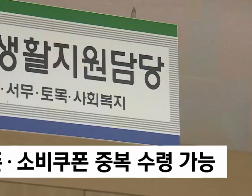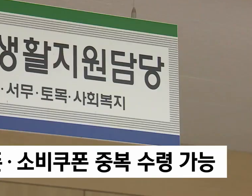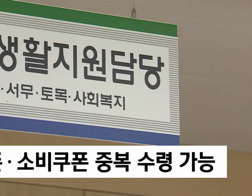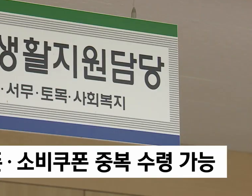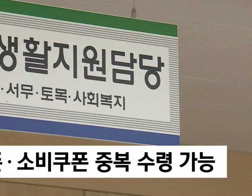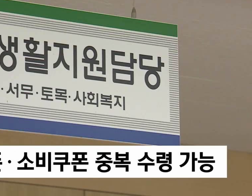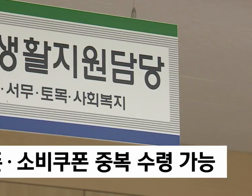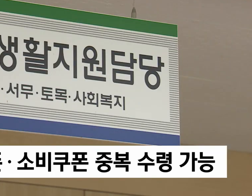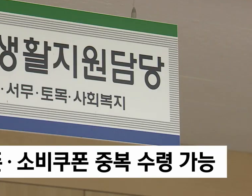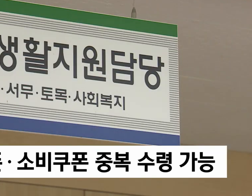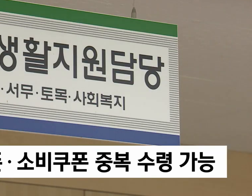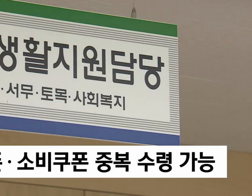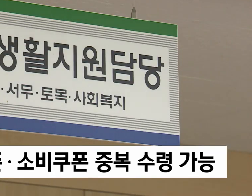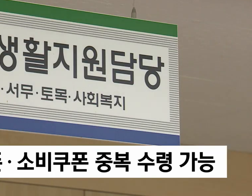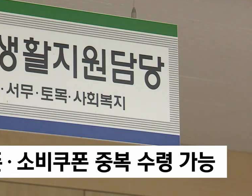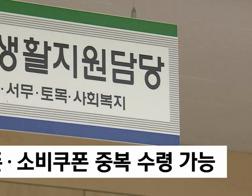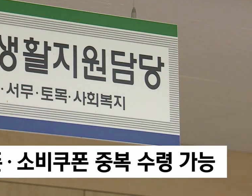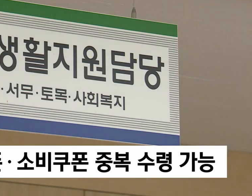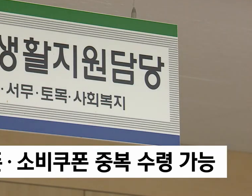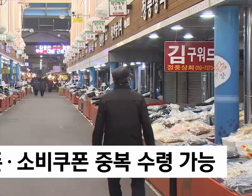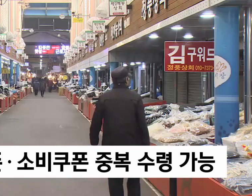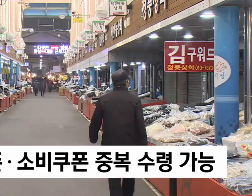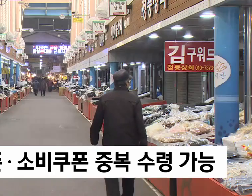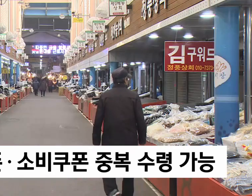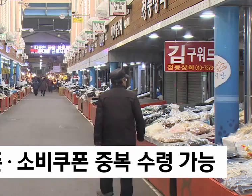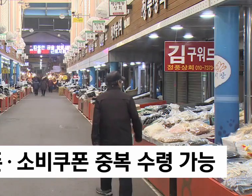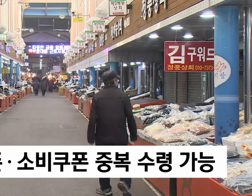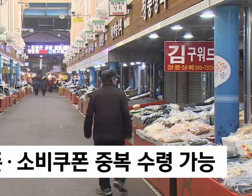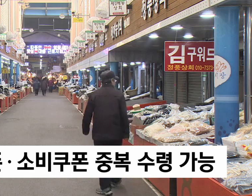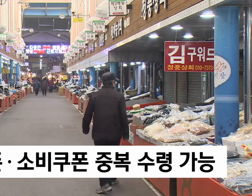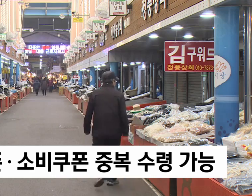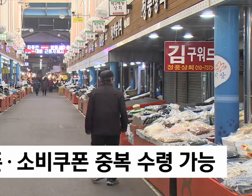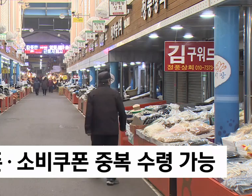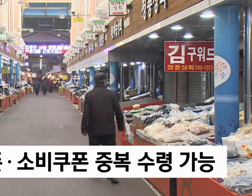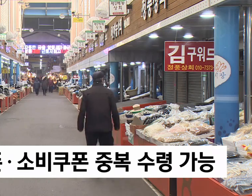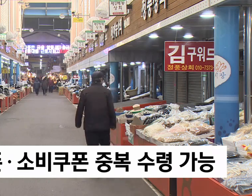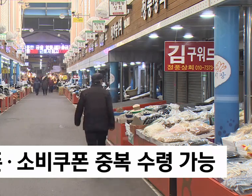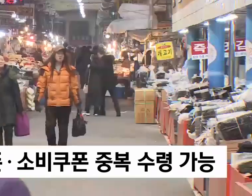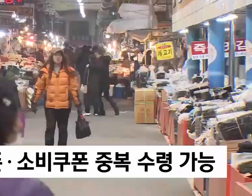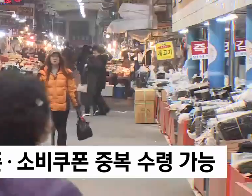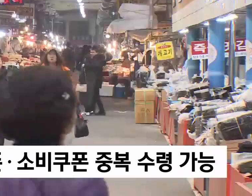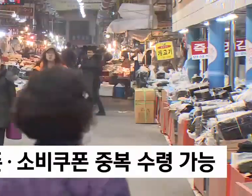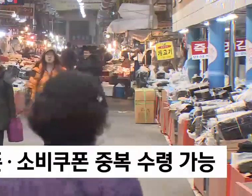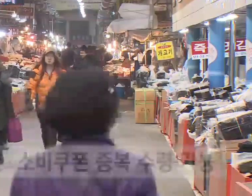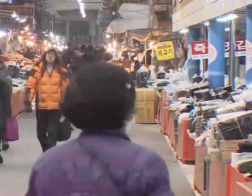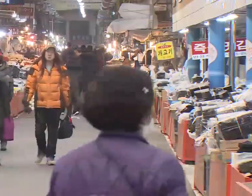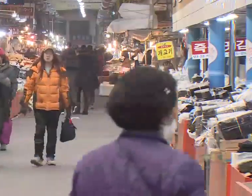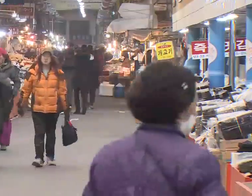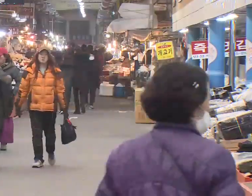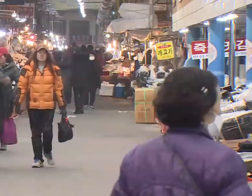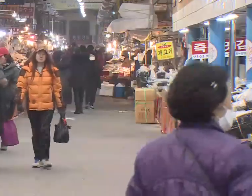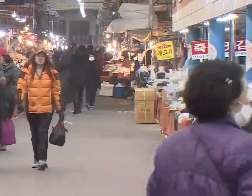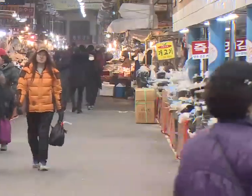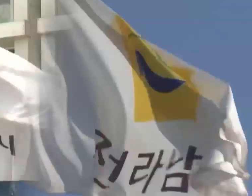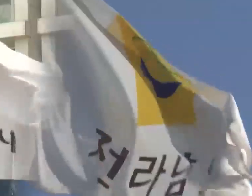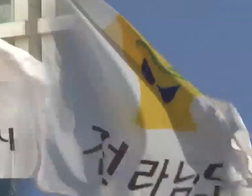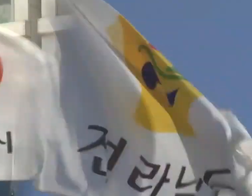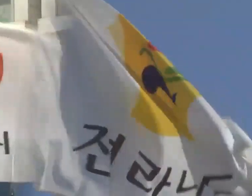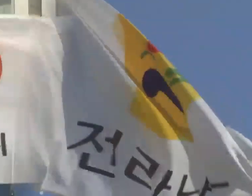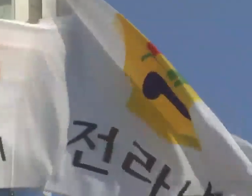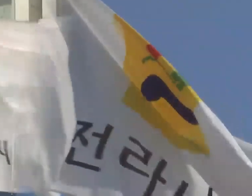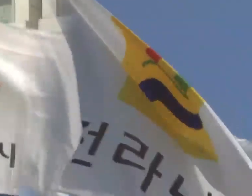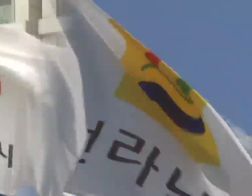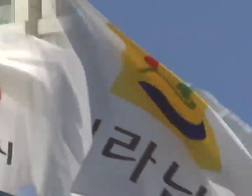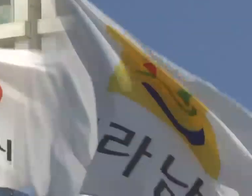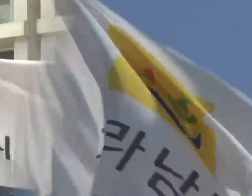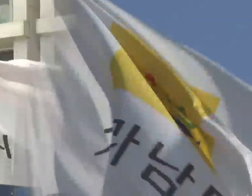기초생활수급 대상자나 차상위 계층에 지급하는 소비 쿠폰도 긴급 재난지원금과 중복해서 받을 수 있습니다.